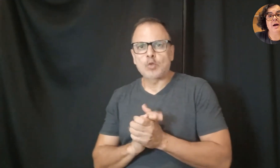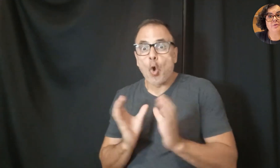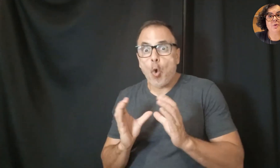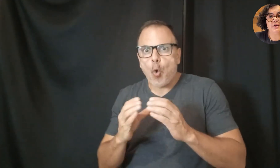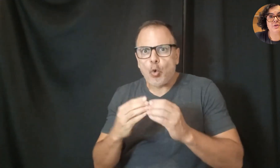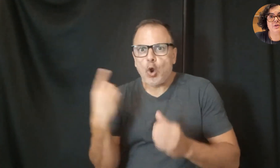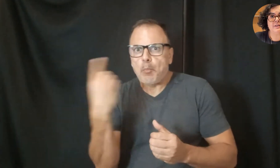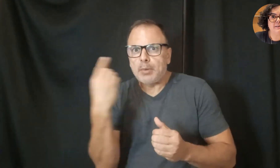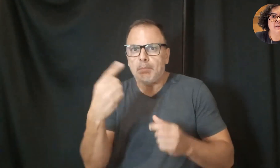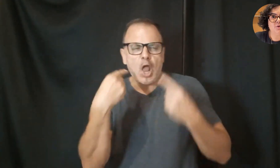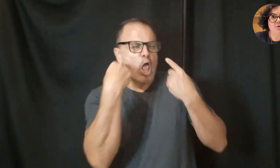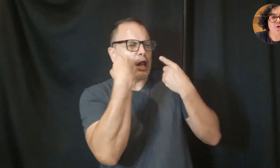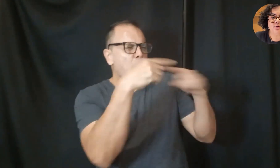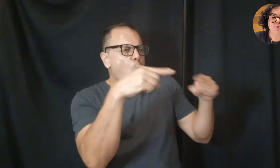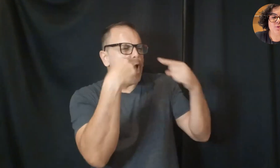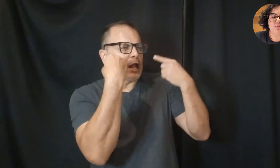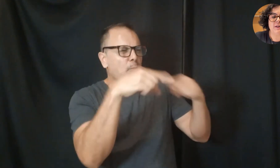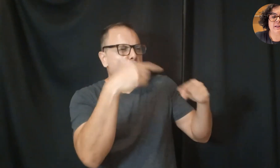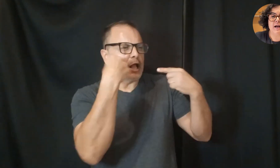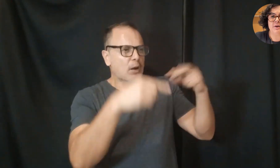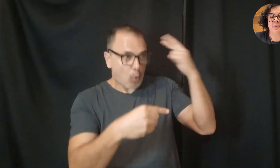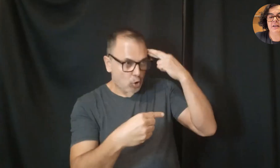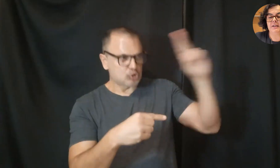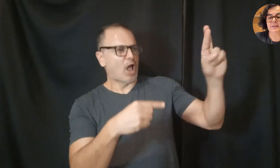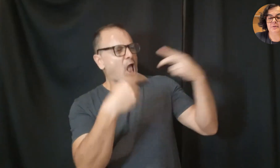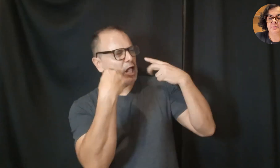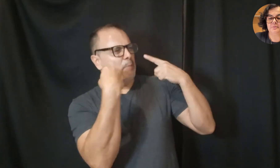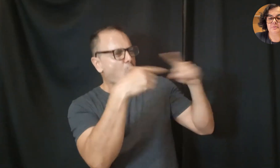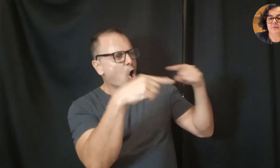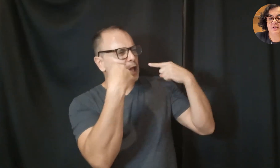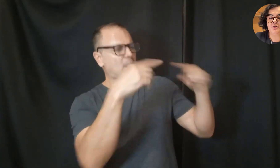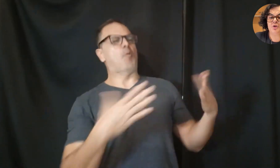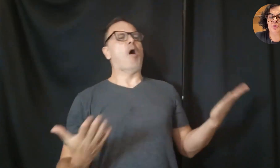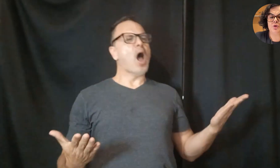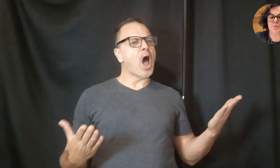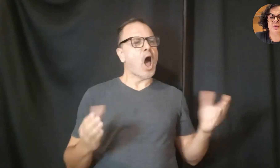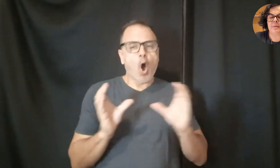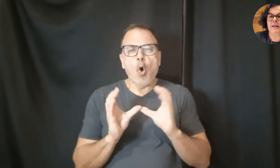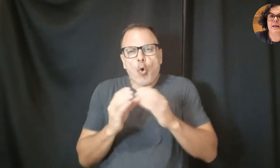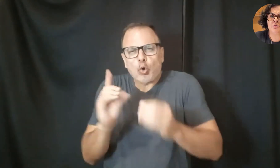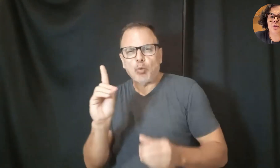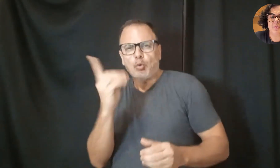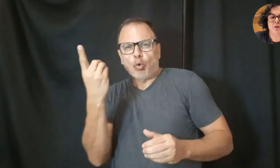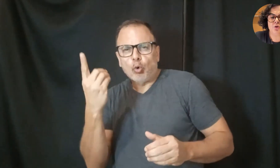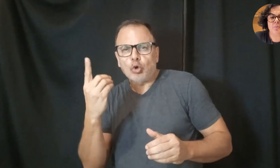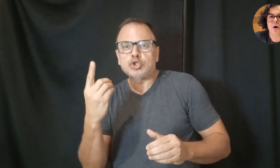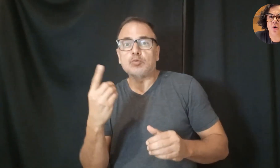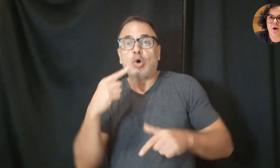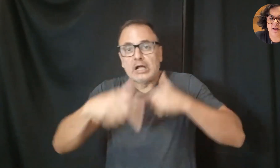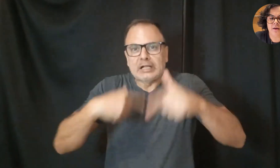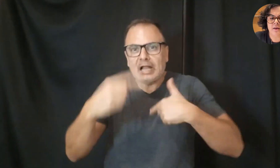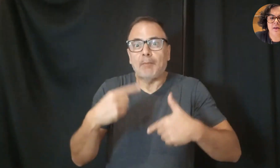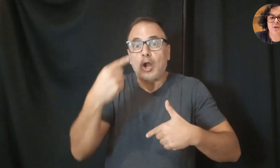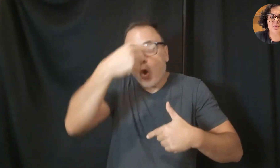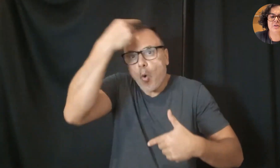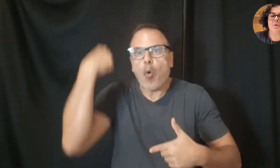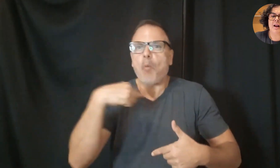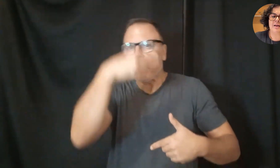Murmuravam estes então contra o proprietário, alegando: Estes últimos trabalharam somente 1 hora e os igualaste